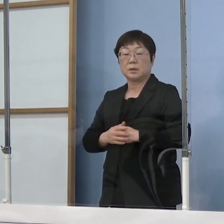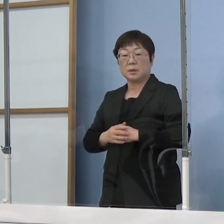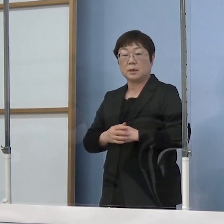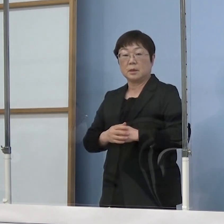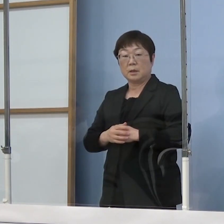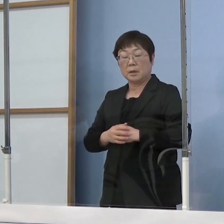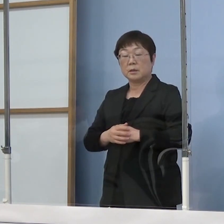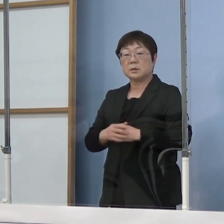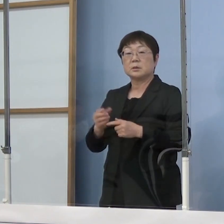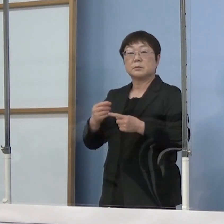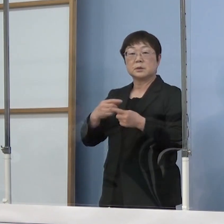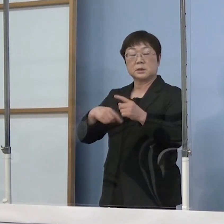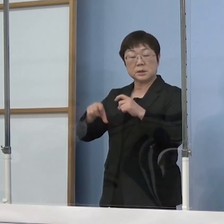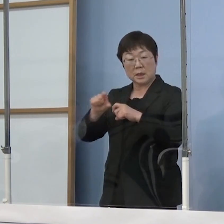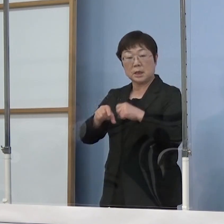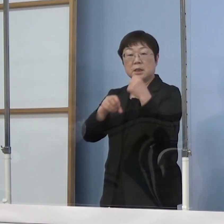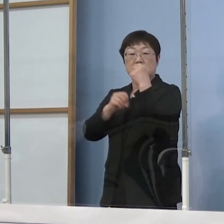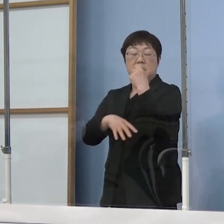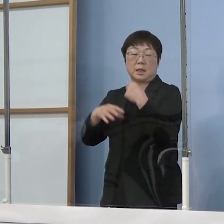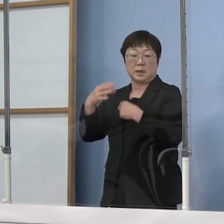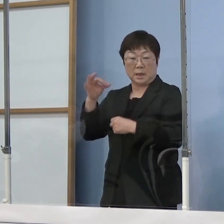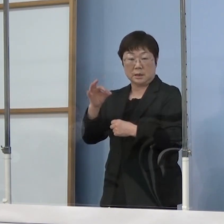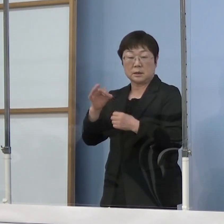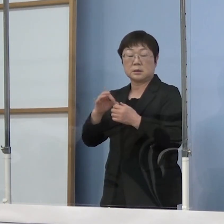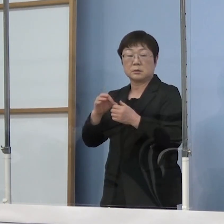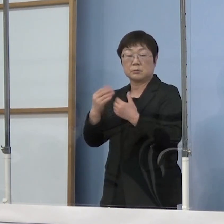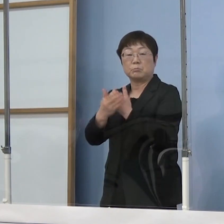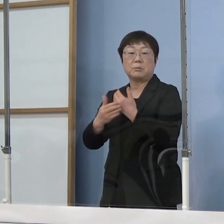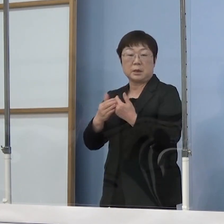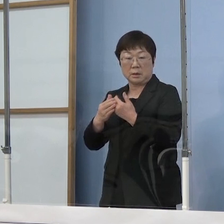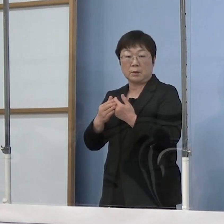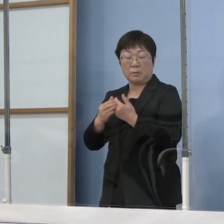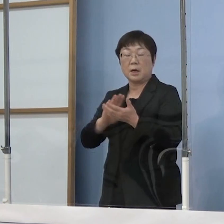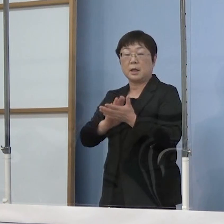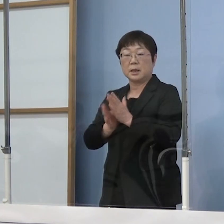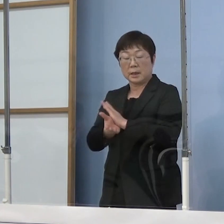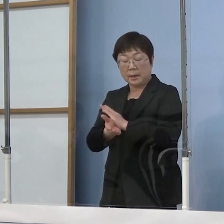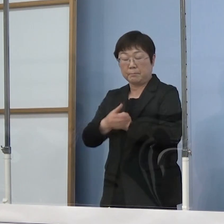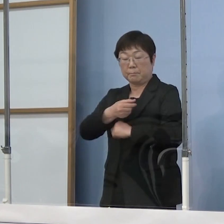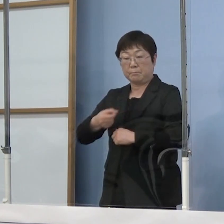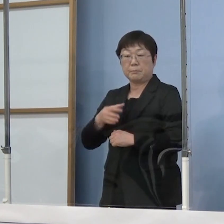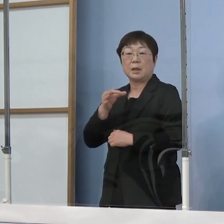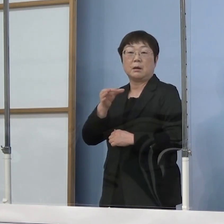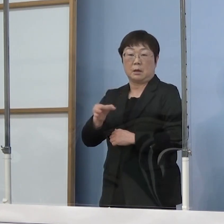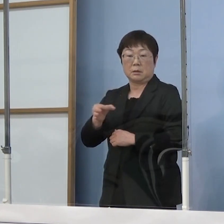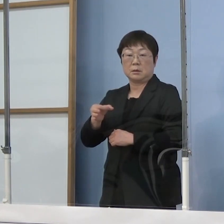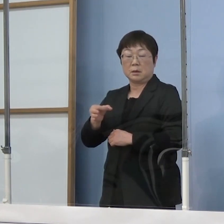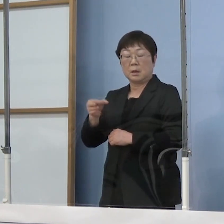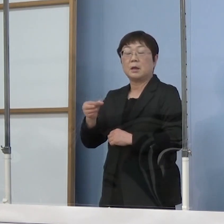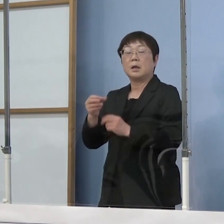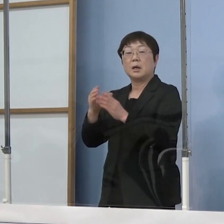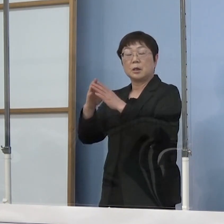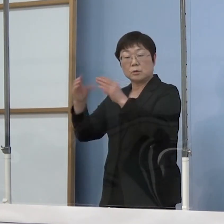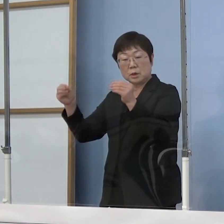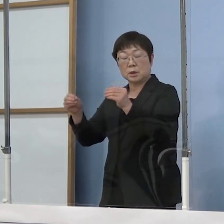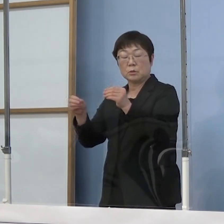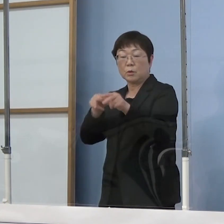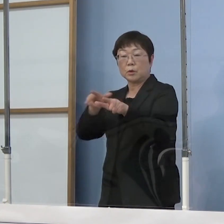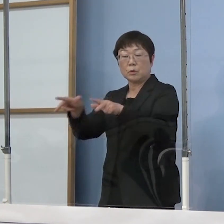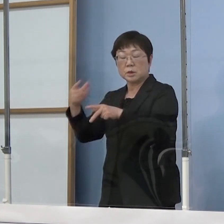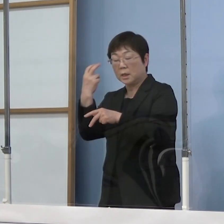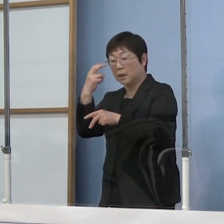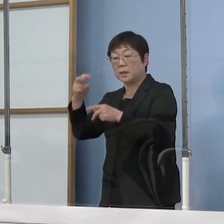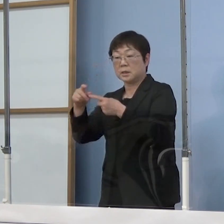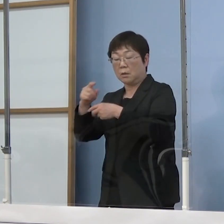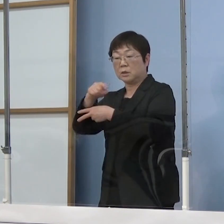財源の面ですね。今までは全部これ県の自腹でやっていたんですが、やはり国の行政検査、つまり国が2分